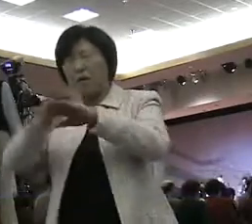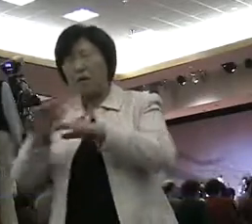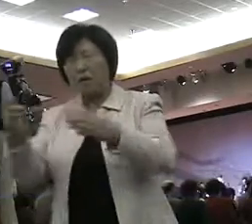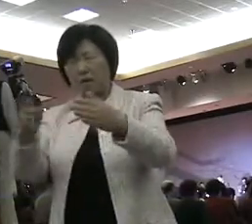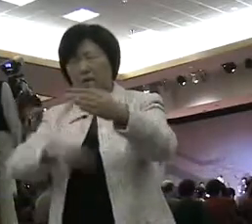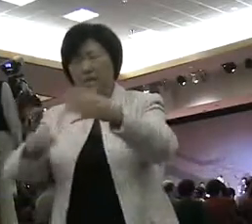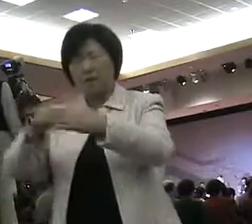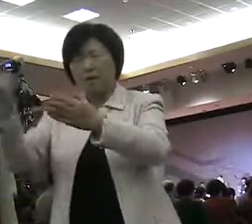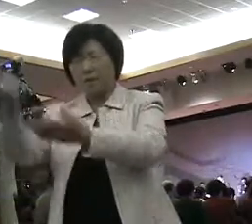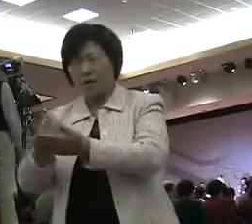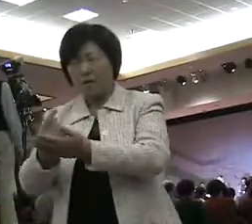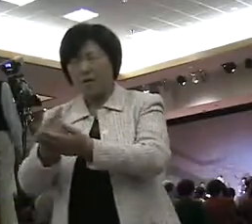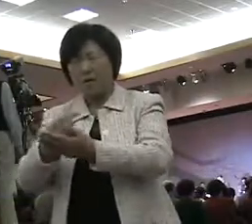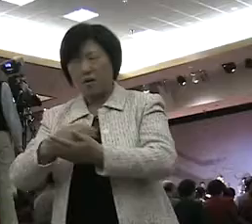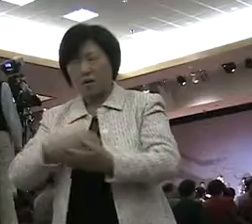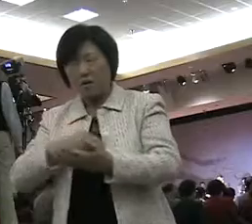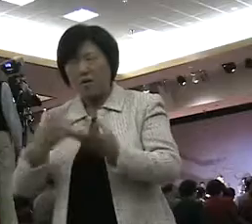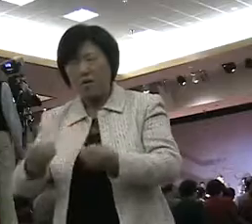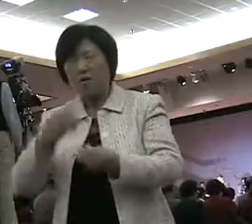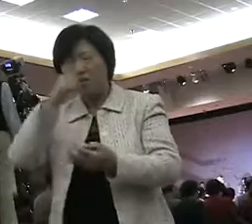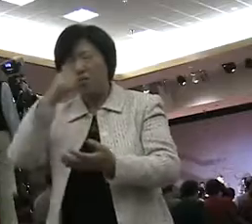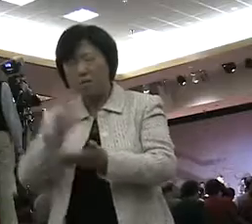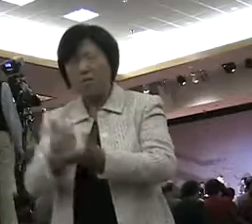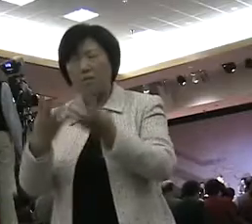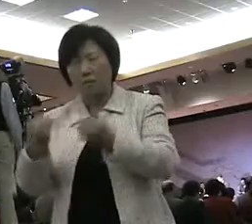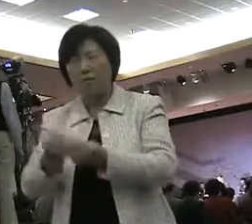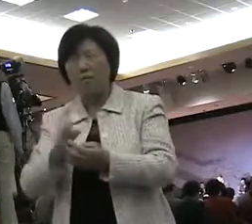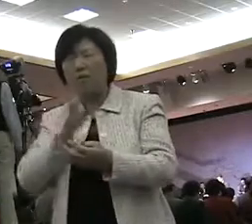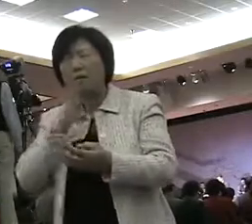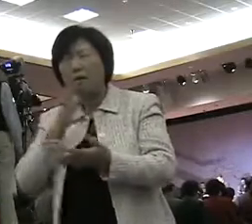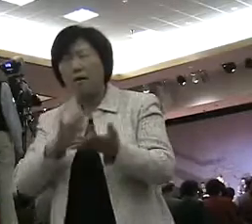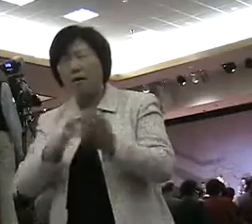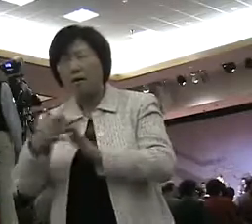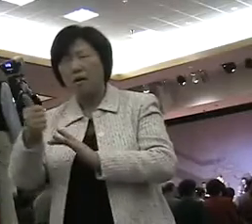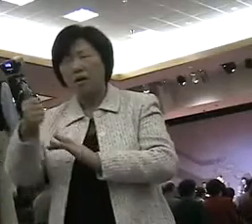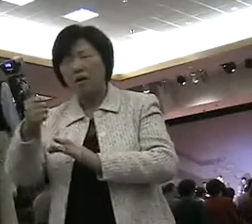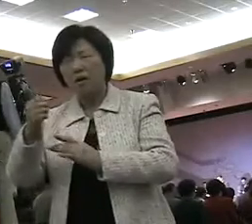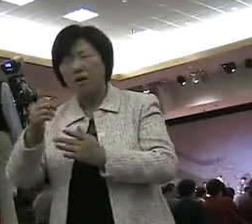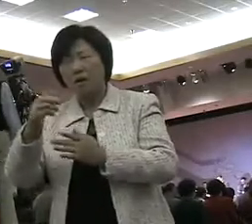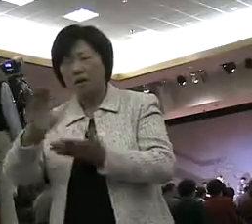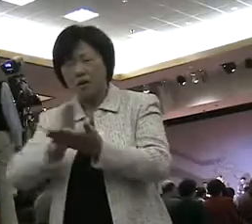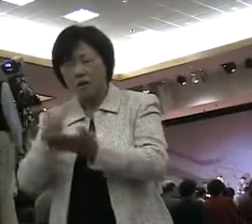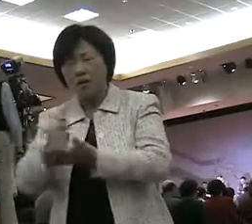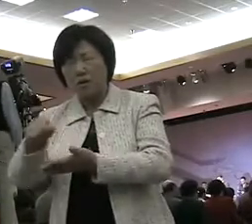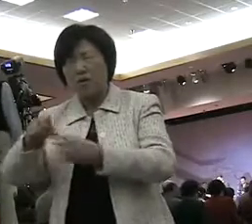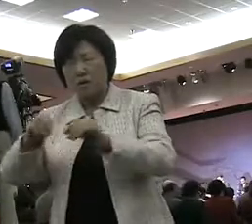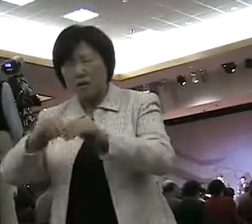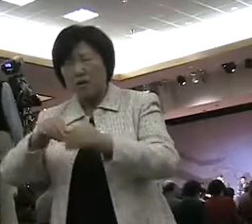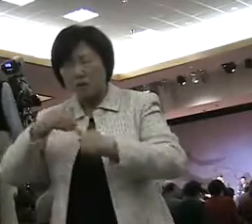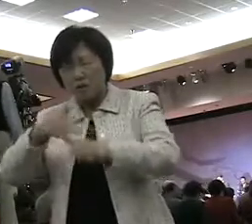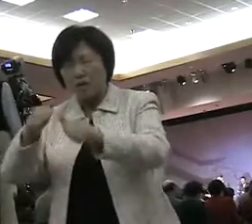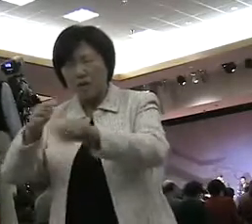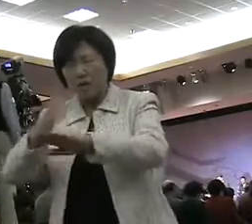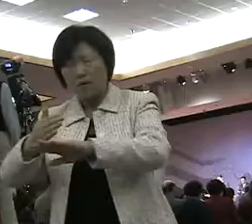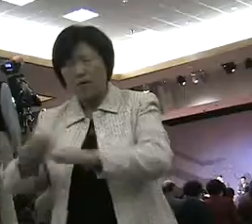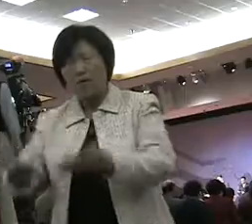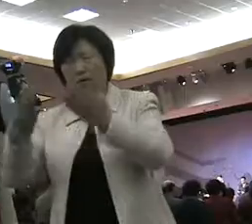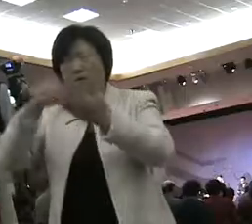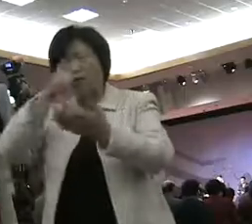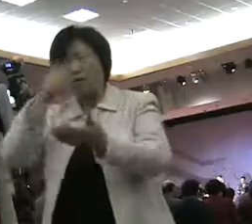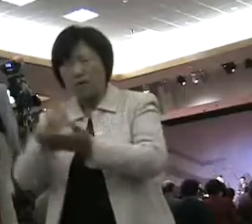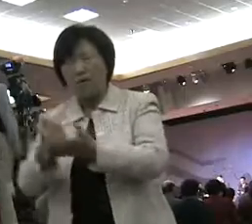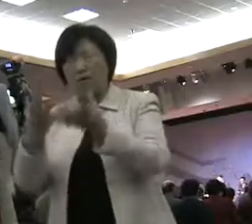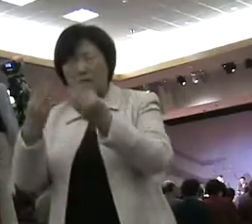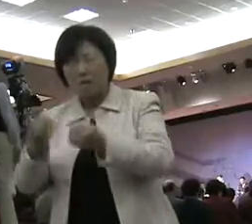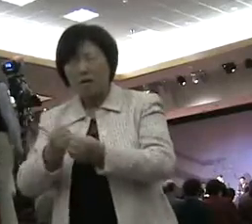주시옵소서. 보물 많고 죄 많은 우리들을 위하여 참 하나님 되신 예수 그리스도를 이 땅 가운데 보내심을 감사드립니다. 죄 많은 우리의 마음과